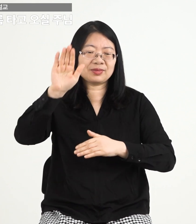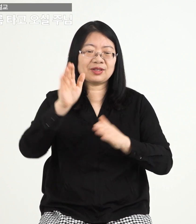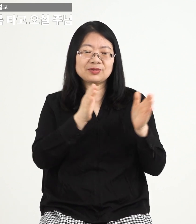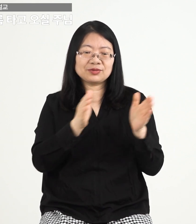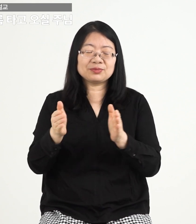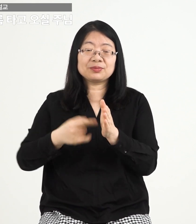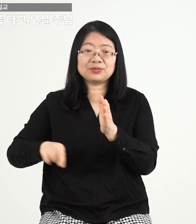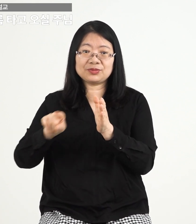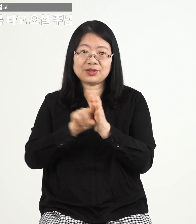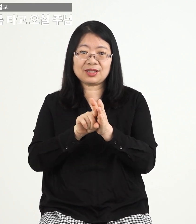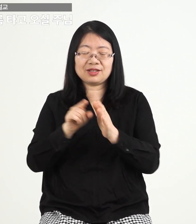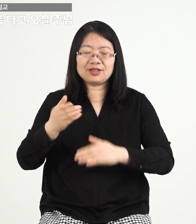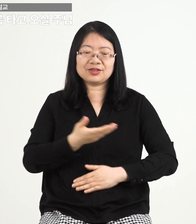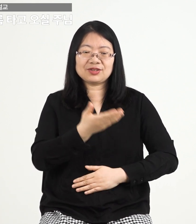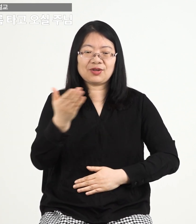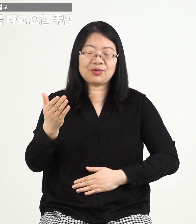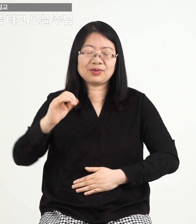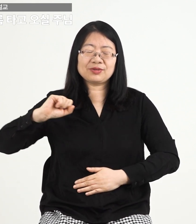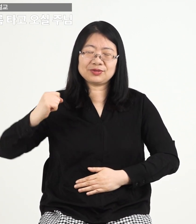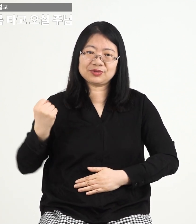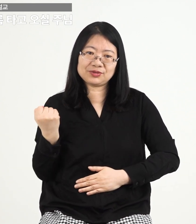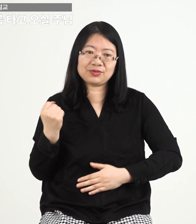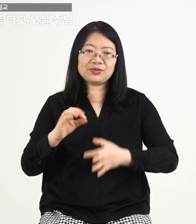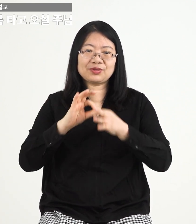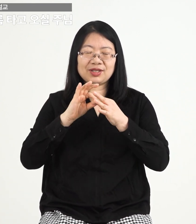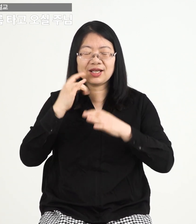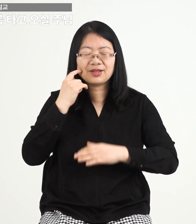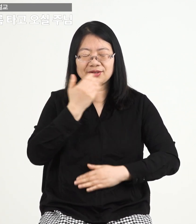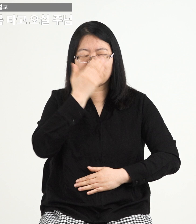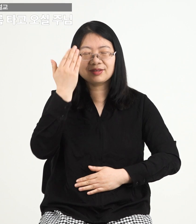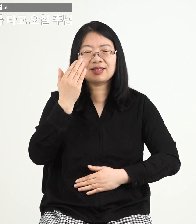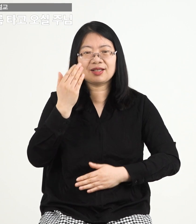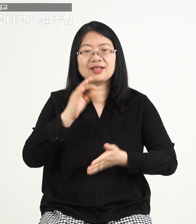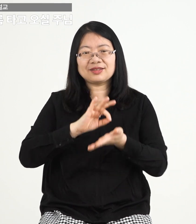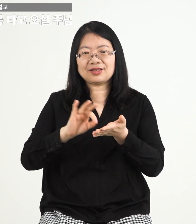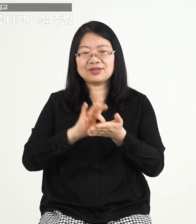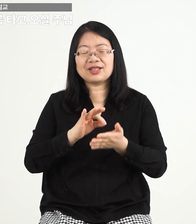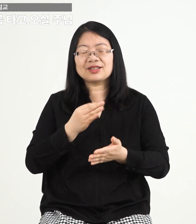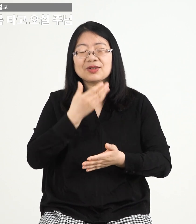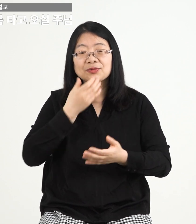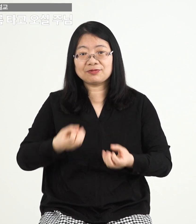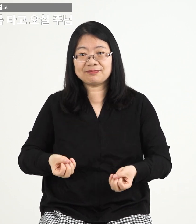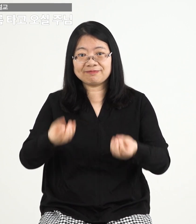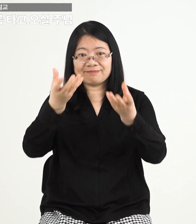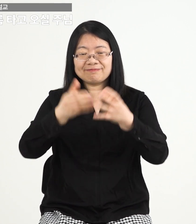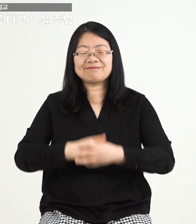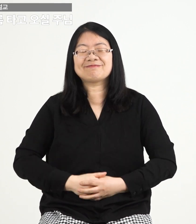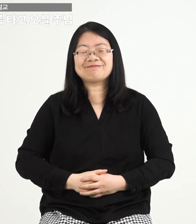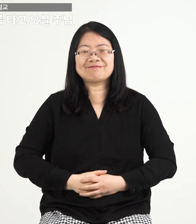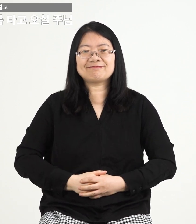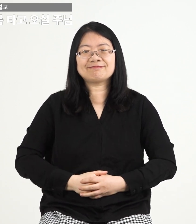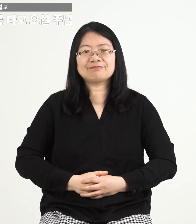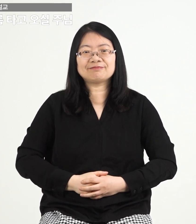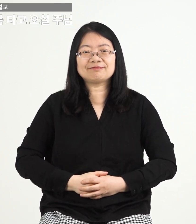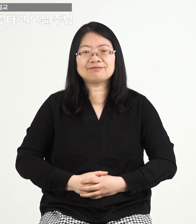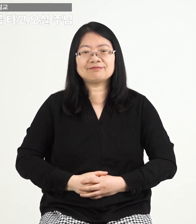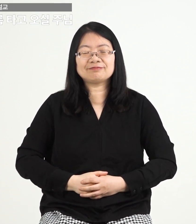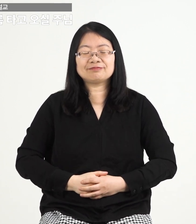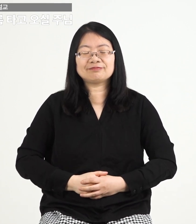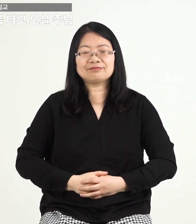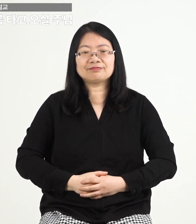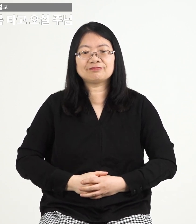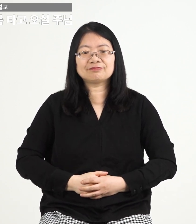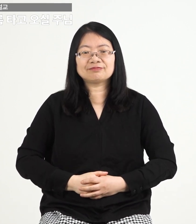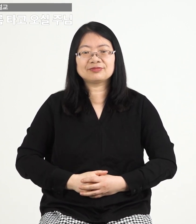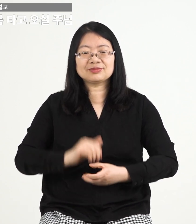준비를 위해서 여러분들의 순종으로 아름답게 쓰여지기를 축복합니다. 자,